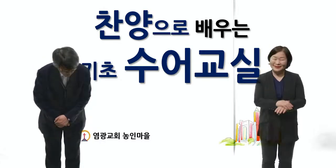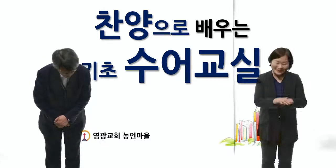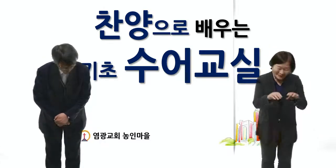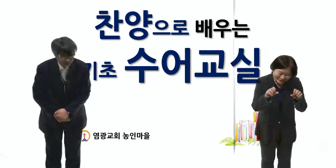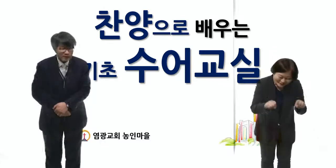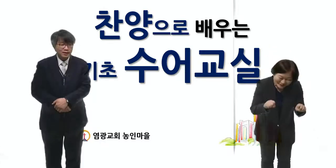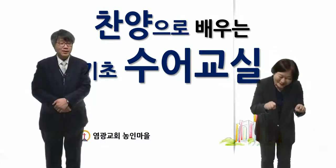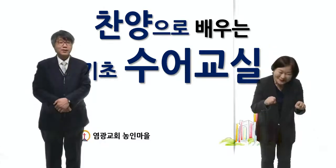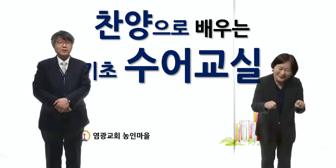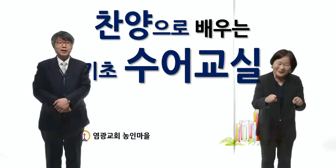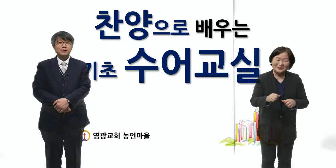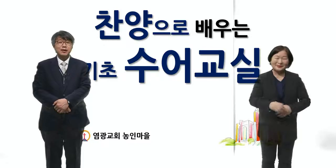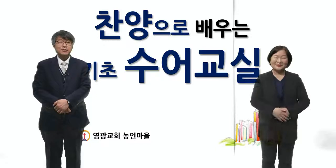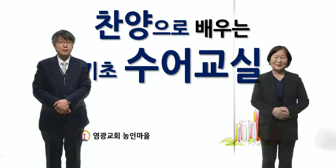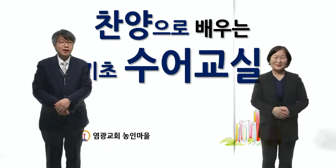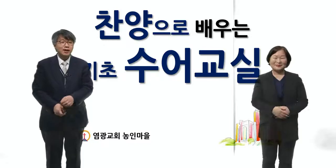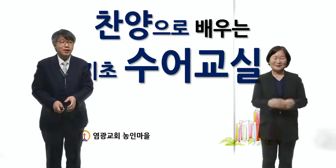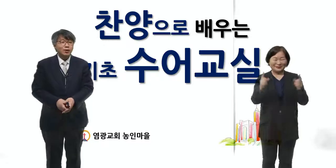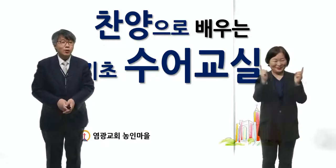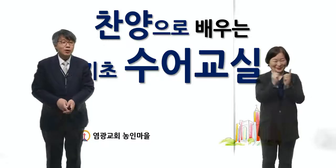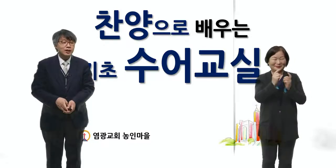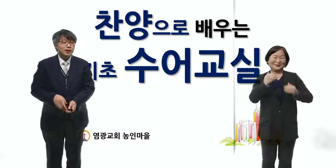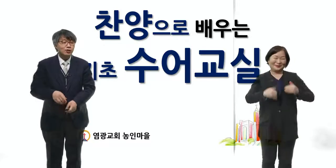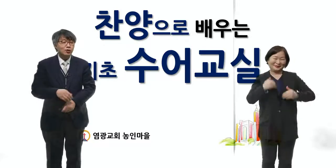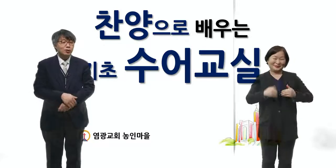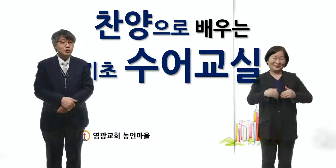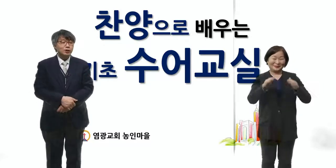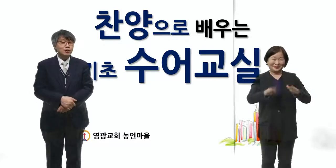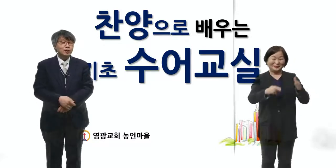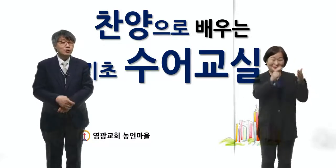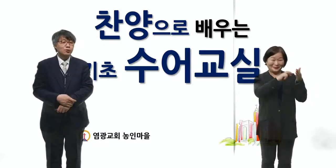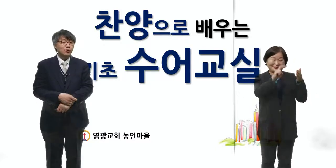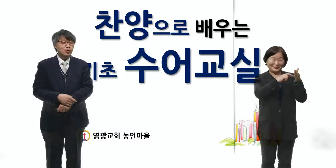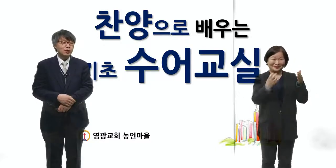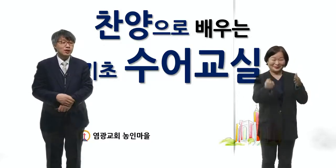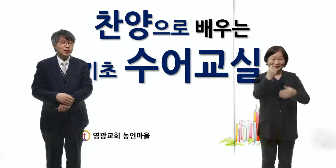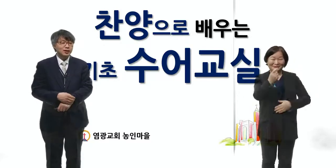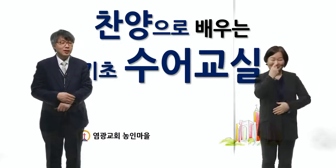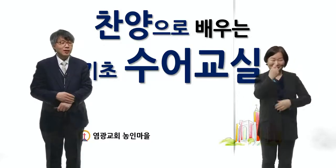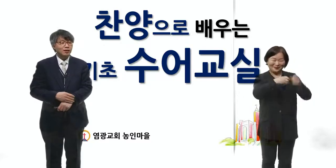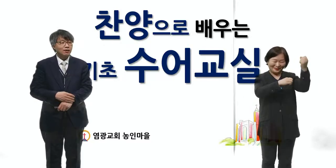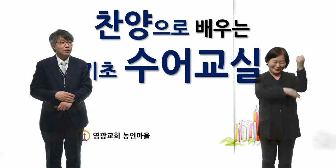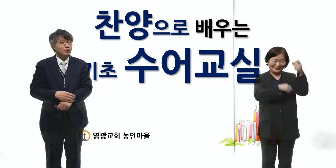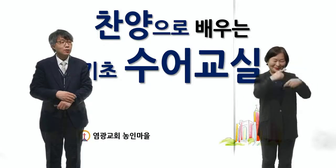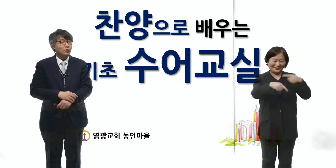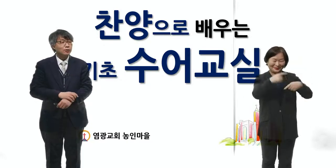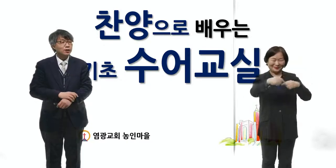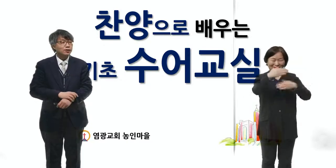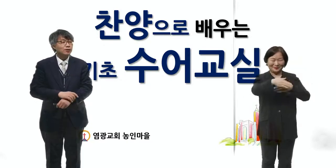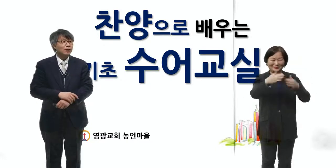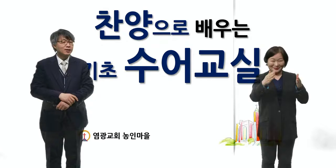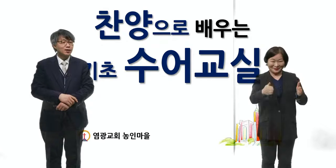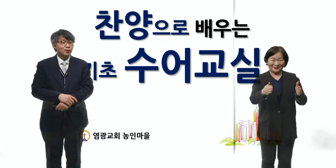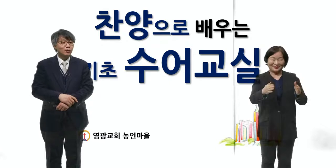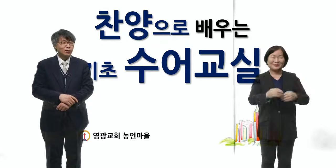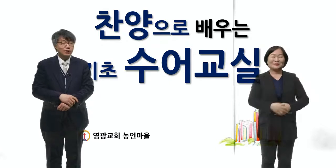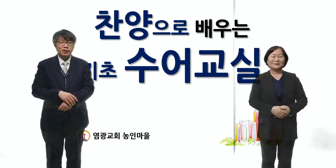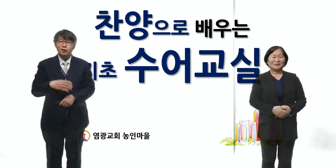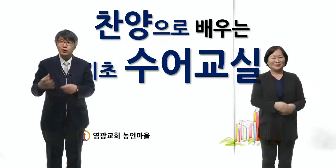어, 만나서 반갑습니다. 오늘 찬양으로 배우는 기초 수어 교실 조금 이제 정리하느라고